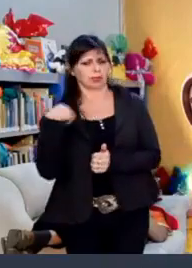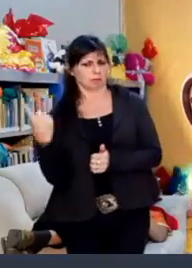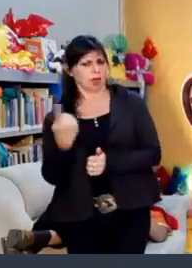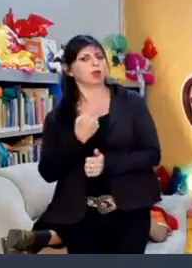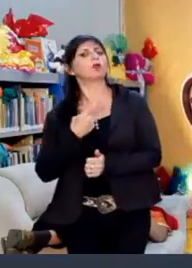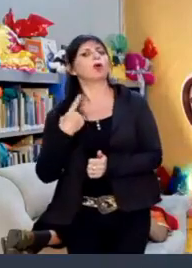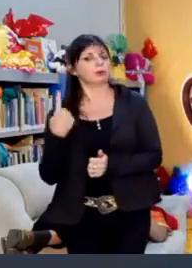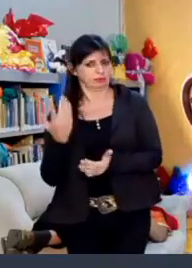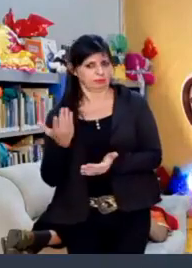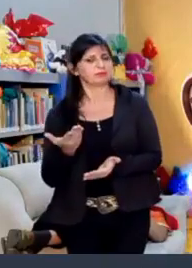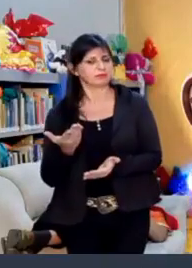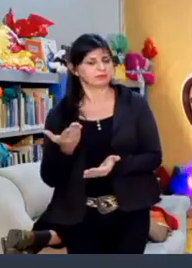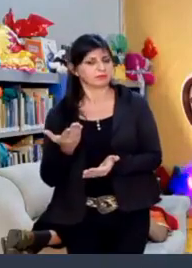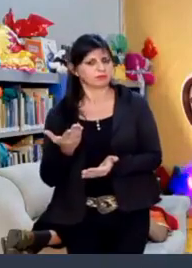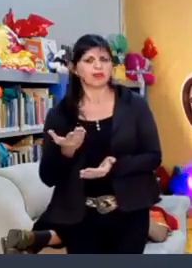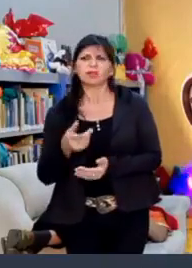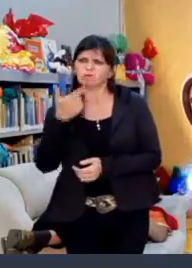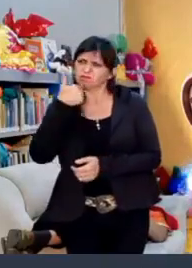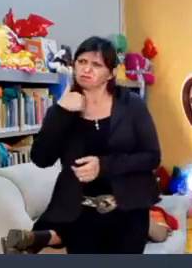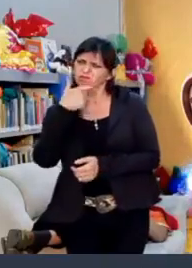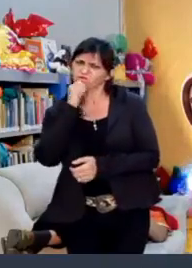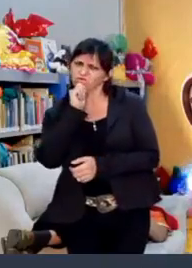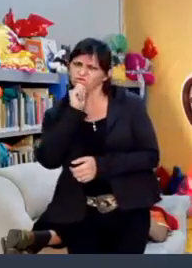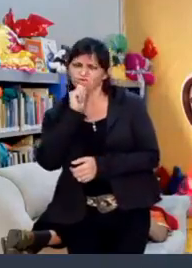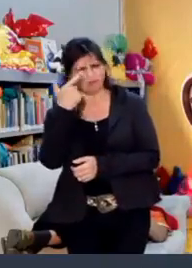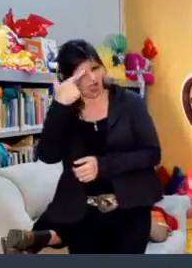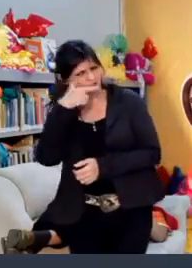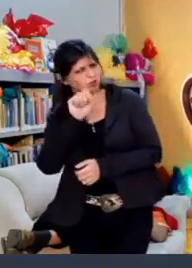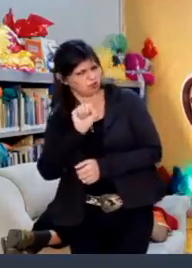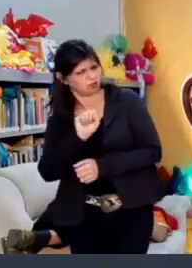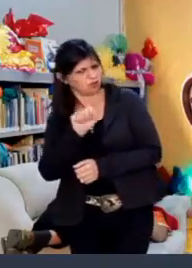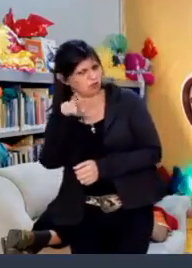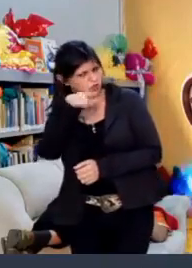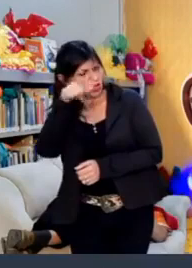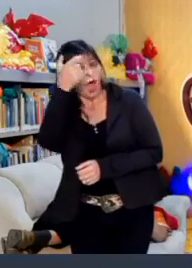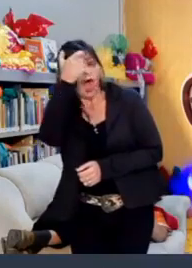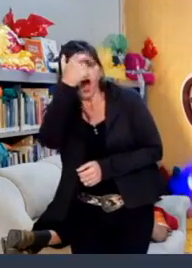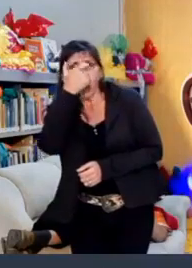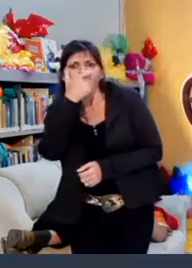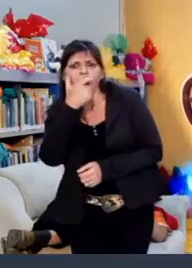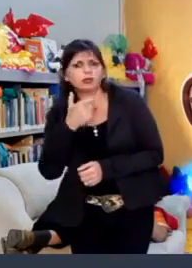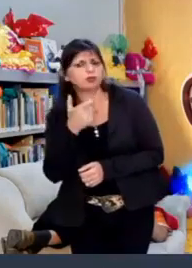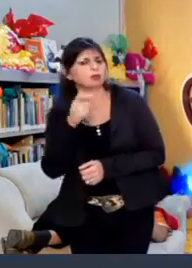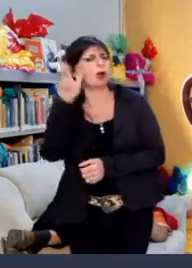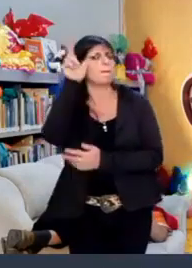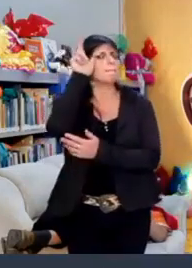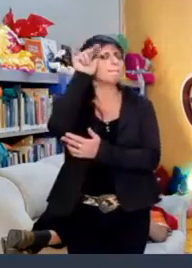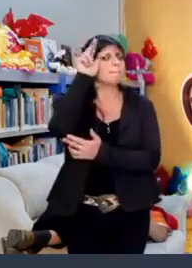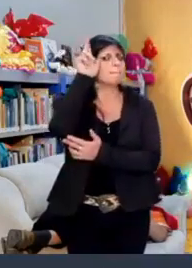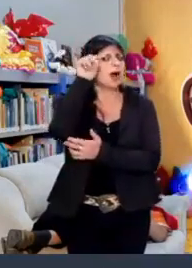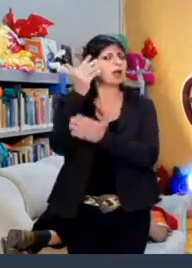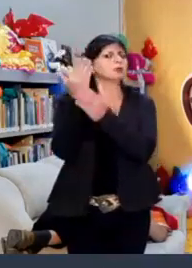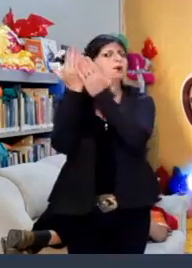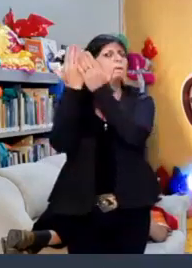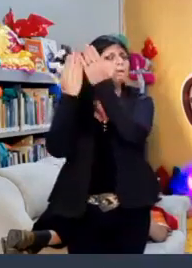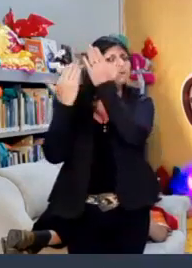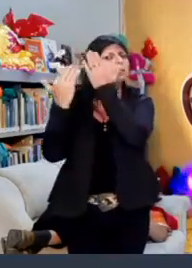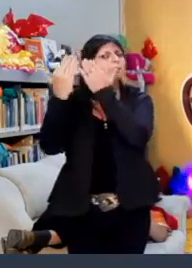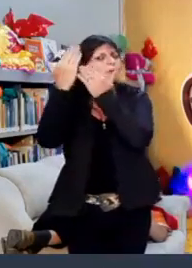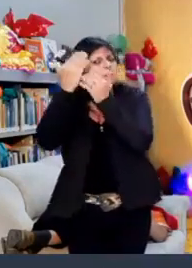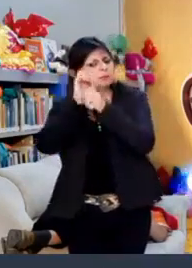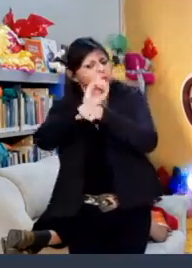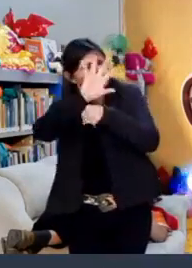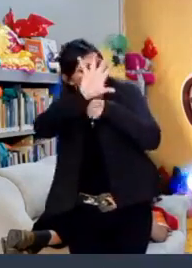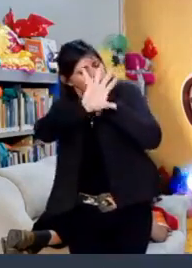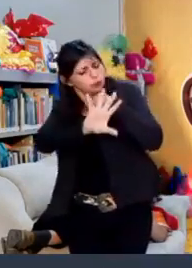nós. Será que a Páscoa, lá quando Erechim começou nos seus